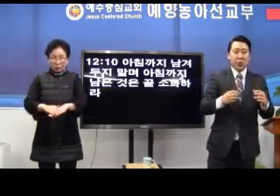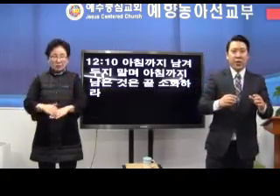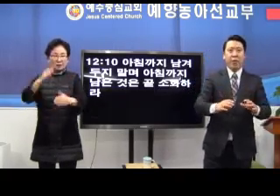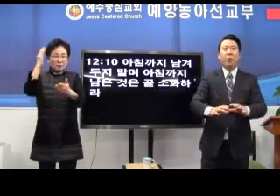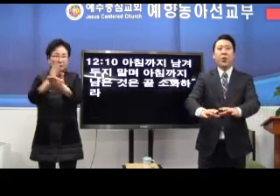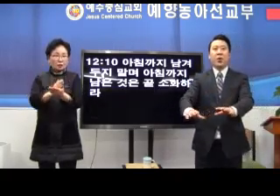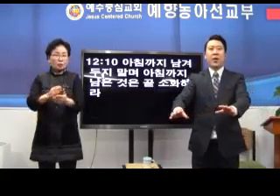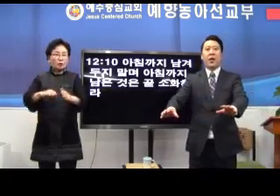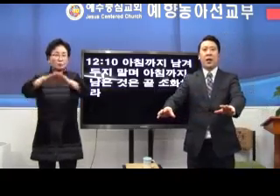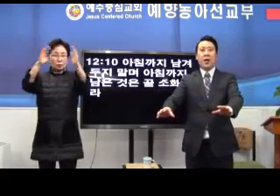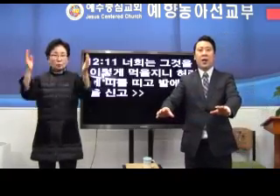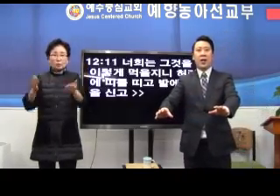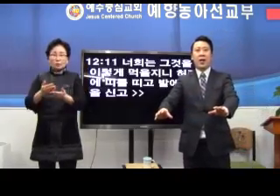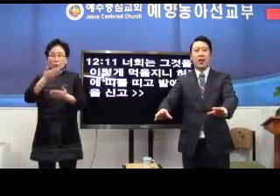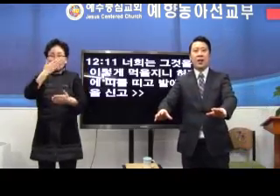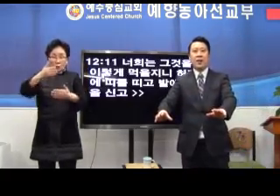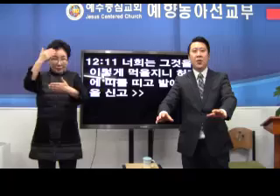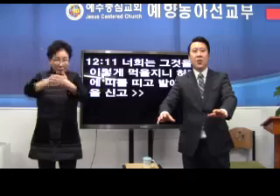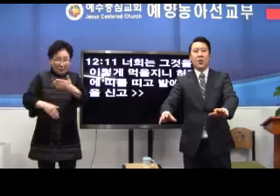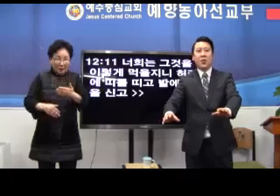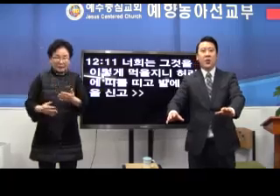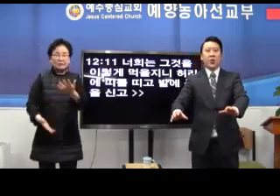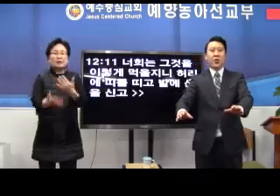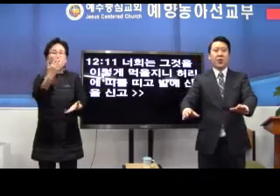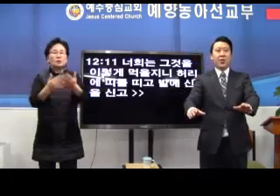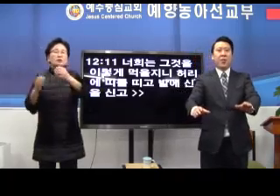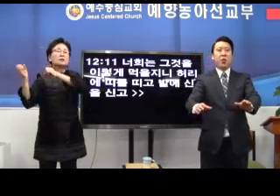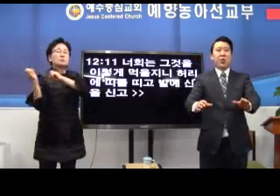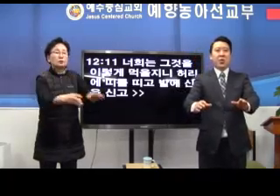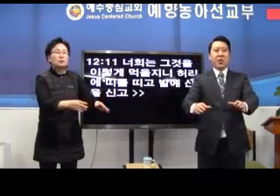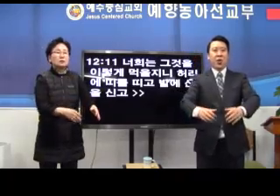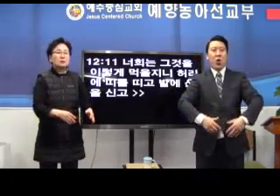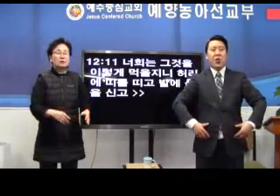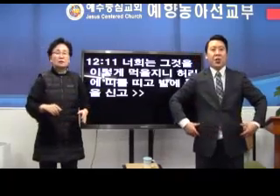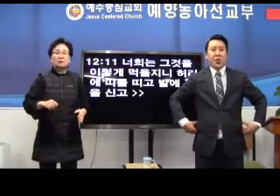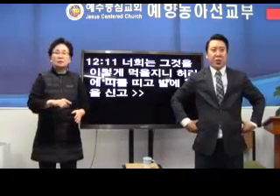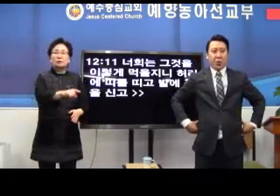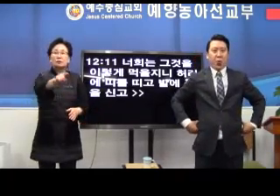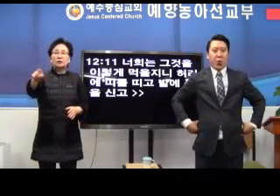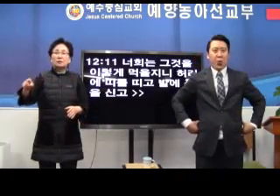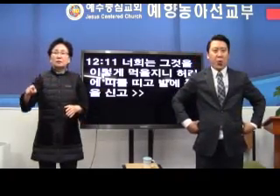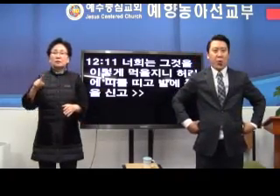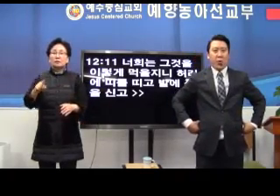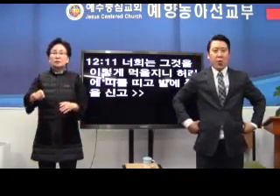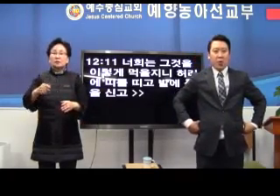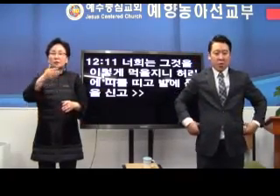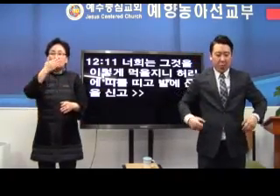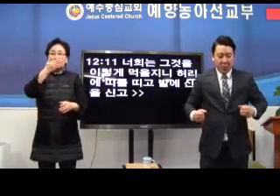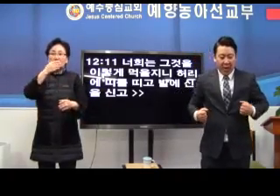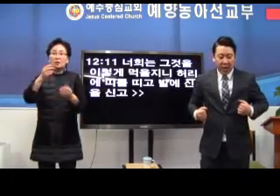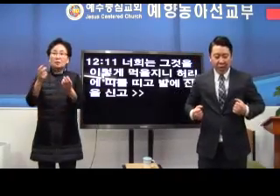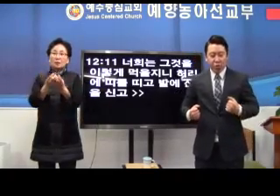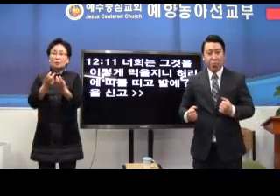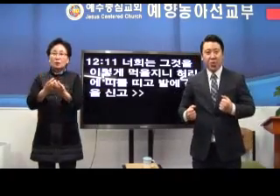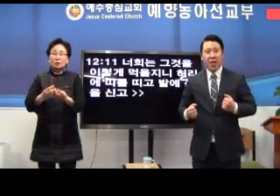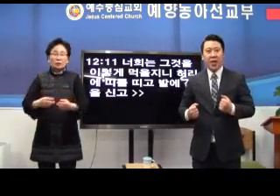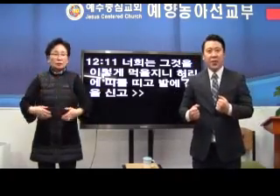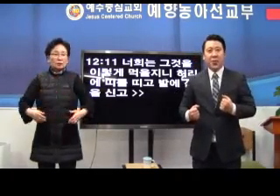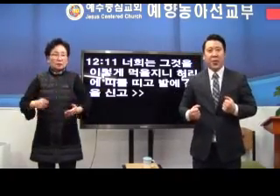것은 태워버려라. 너는 그걸 이렇게 먹을지니 허리에 띠를 띠고 급히 나갈 준비를 하라는